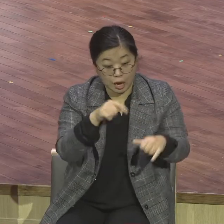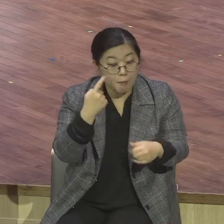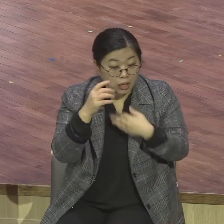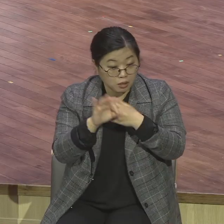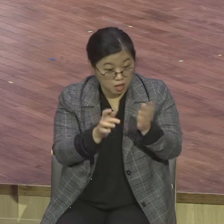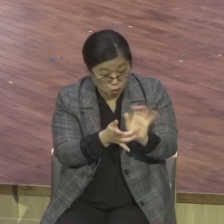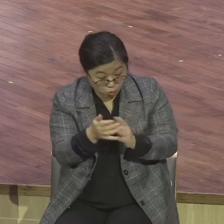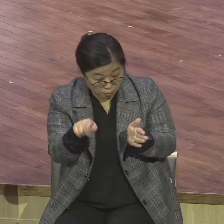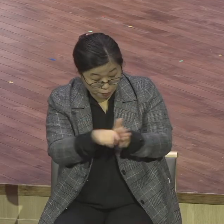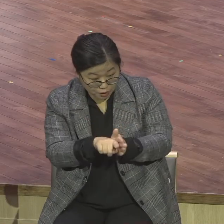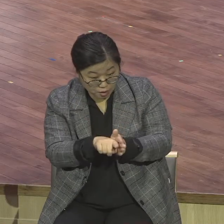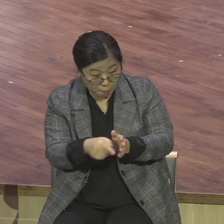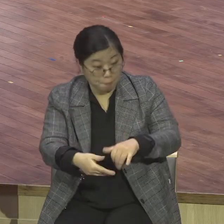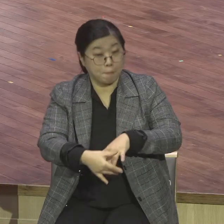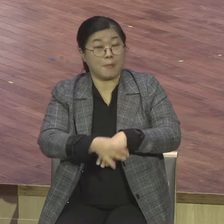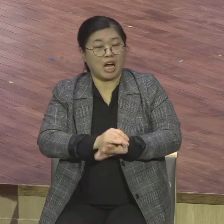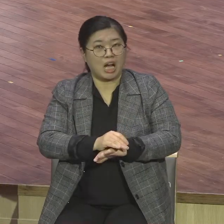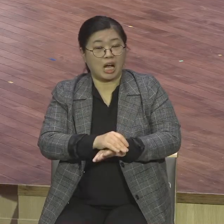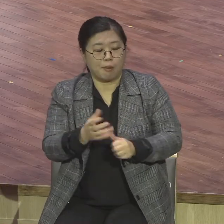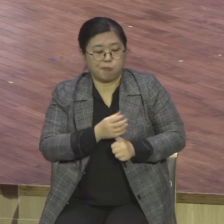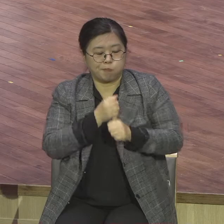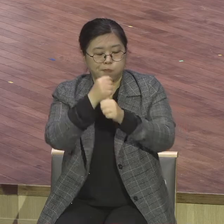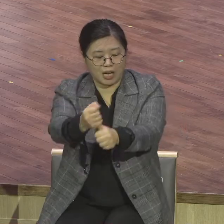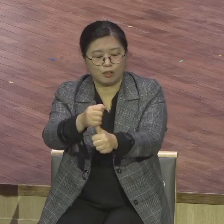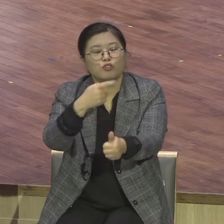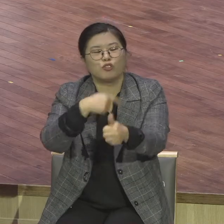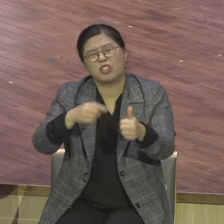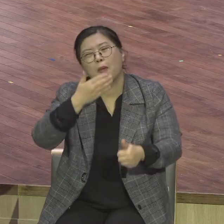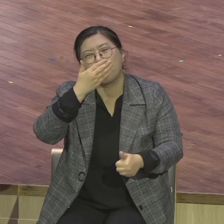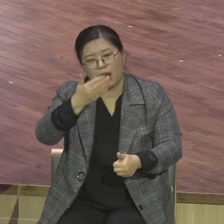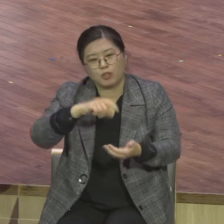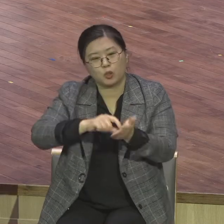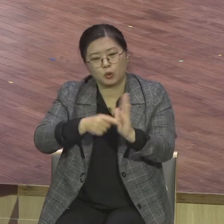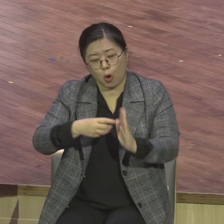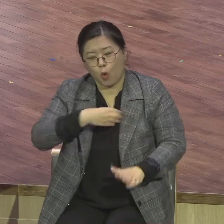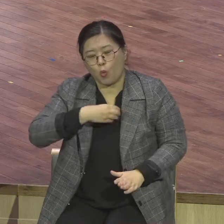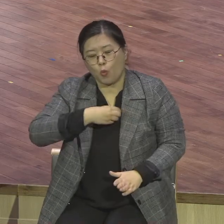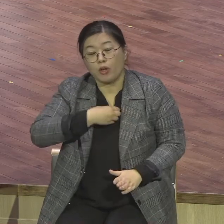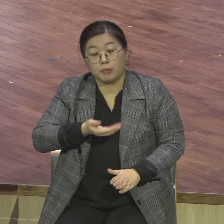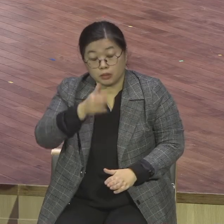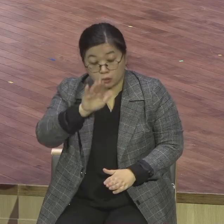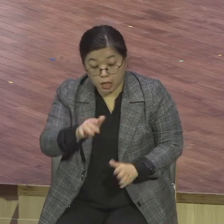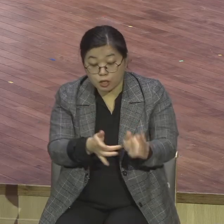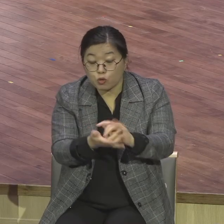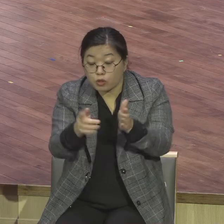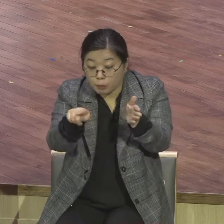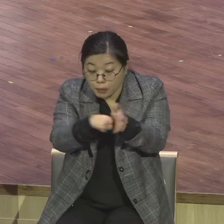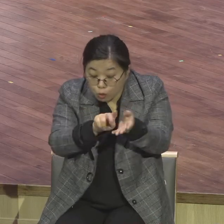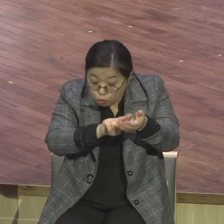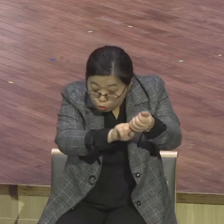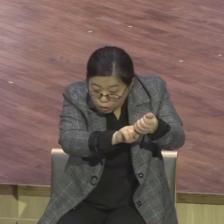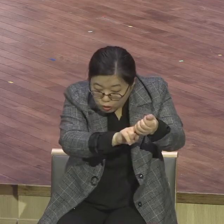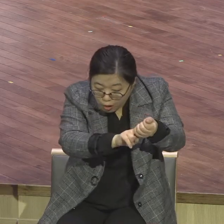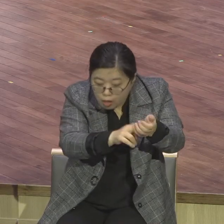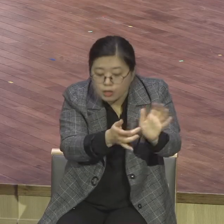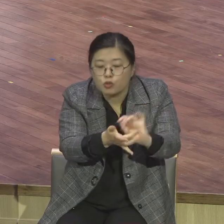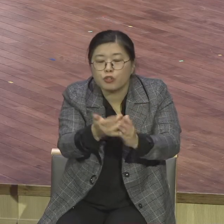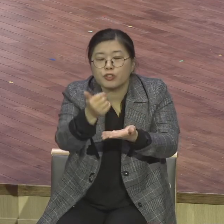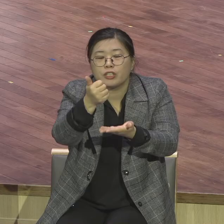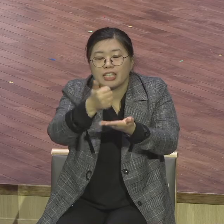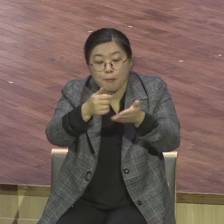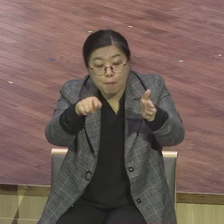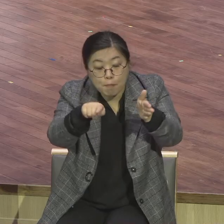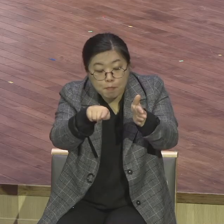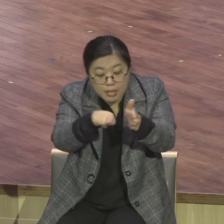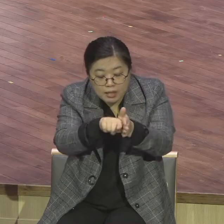그래서 1절에 보면 야고보가 흩어져 있는 열두 지파에게 문안한다라고 밝히고 있어요. 이렇게